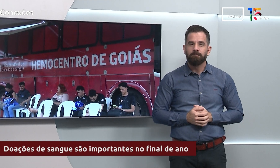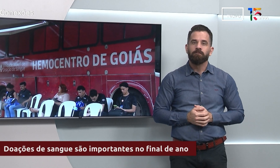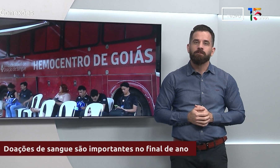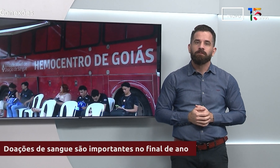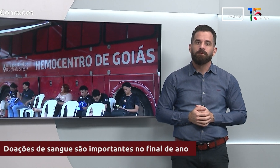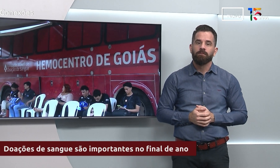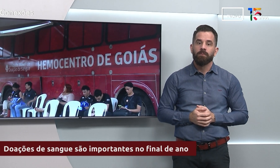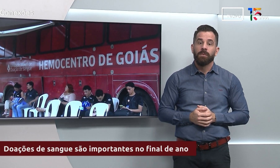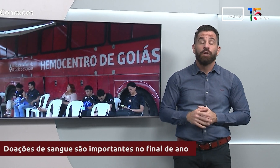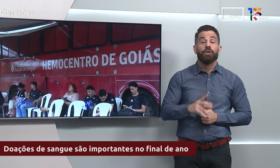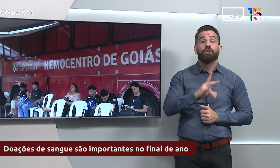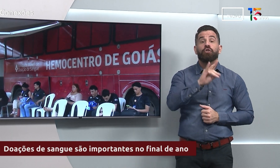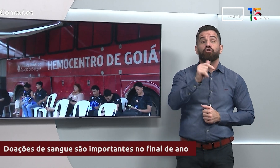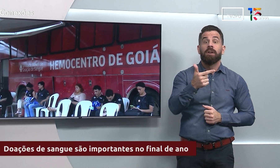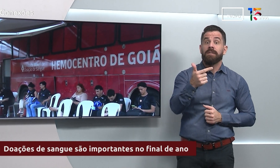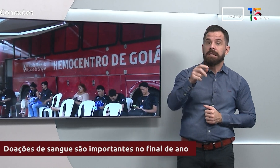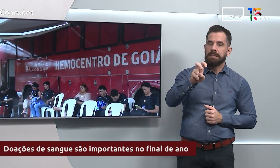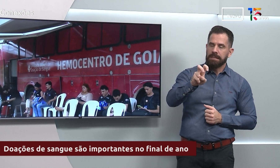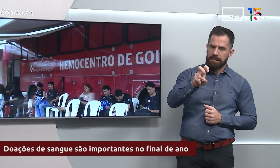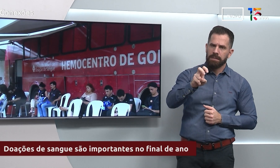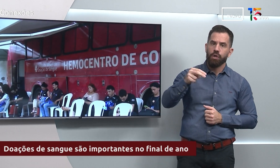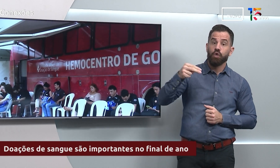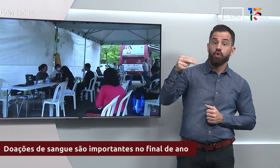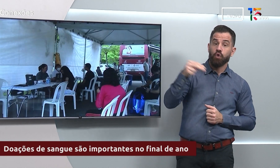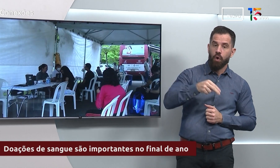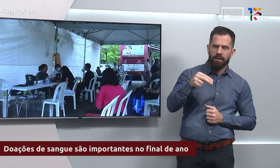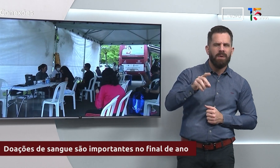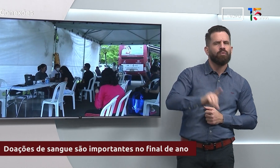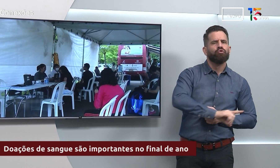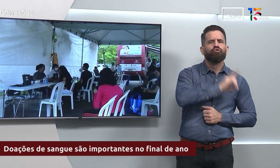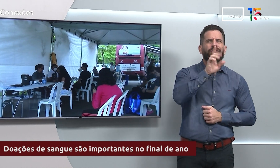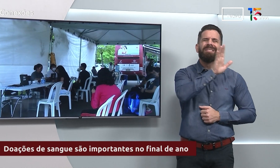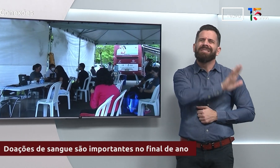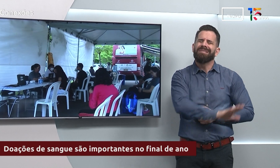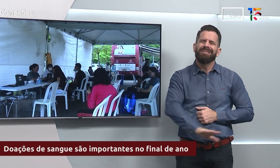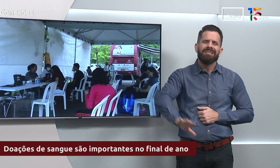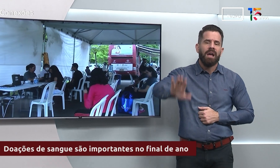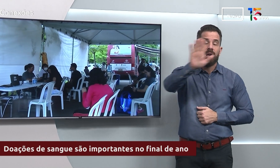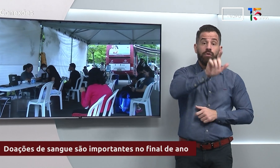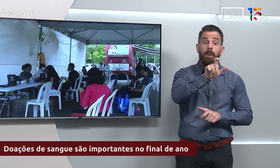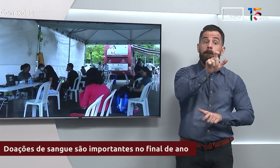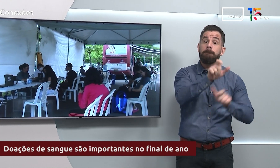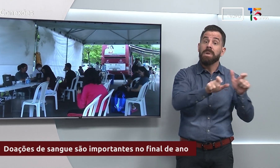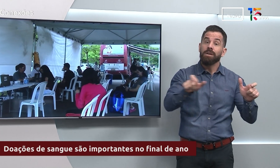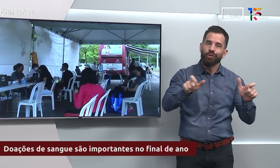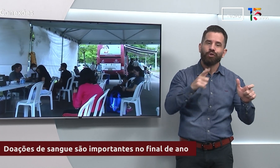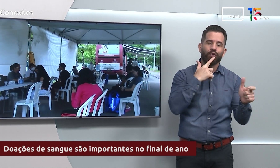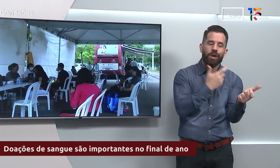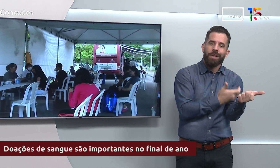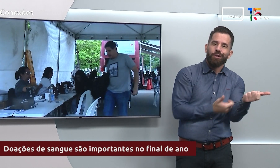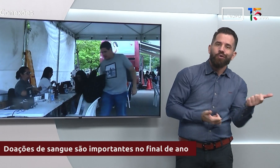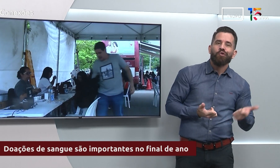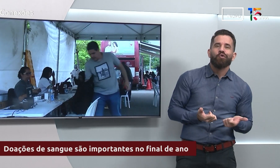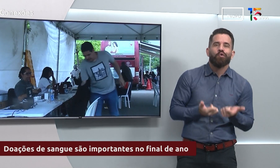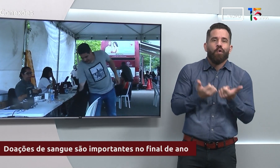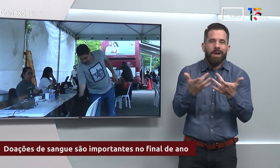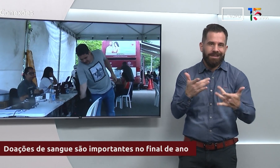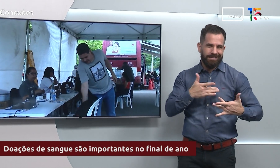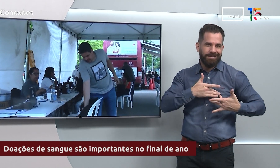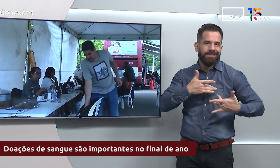Dia 25 de novembro é comemorado o Dia Nacional do Doador de Sangue. A data foi escolhida porque o mês de